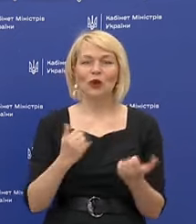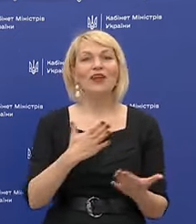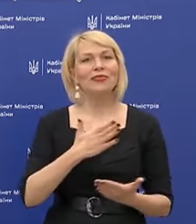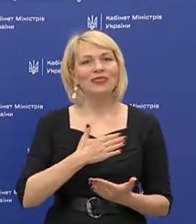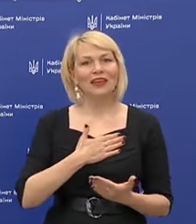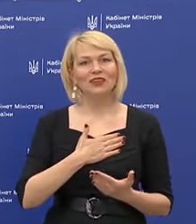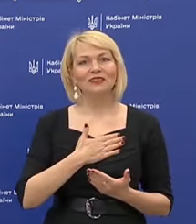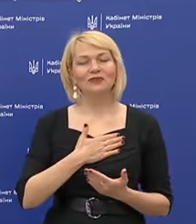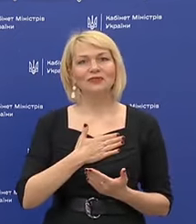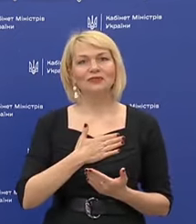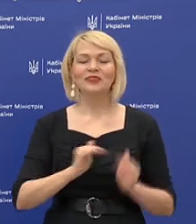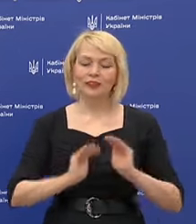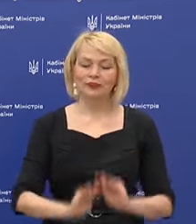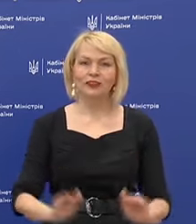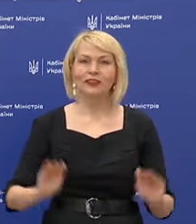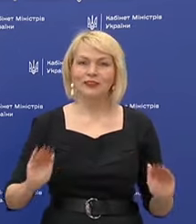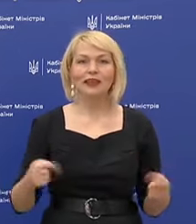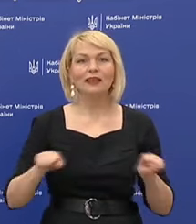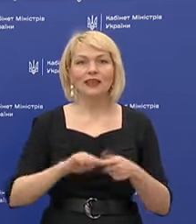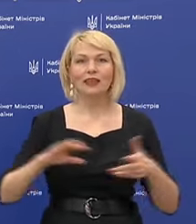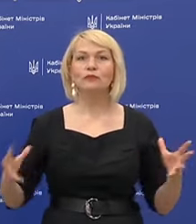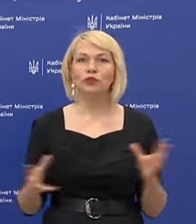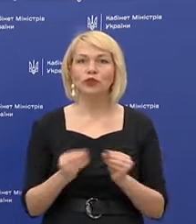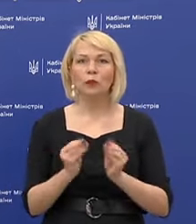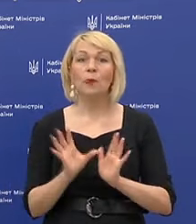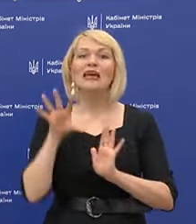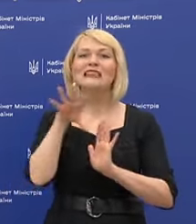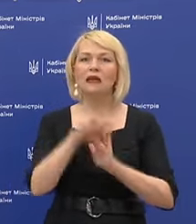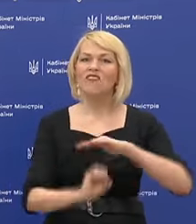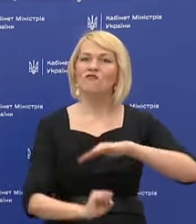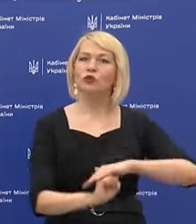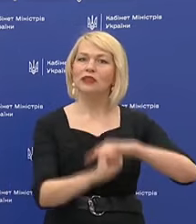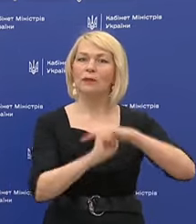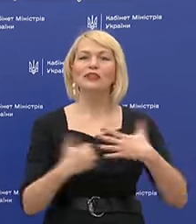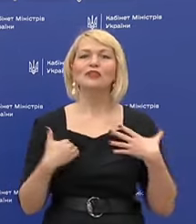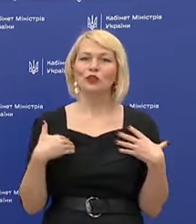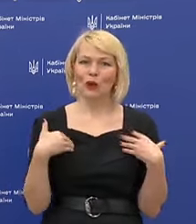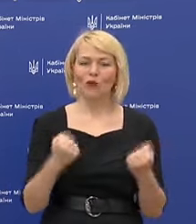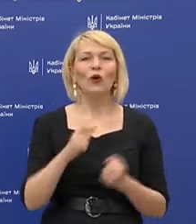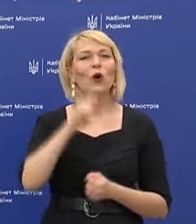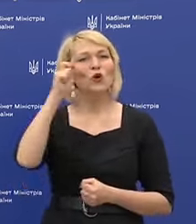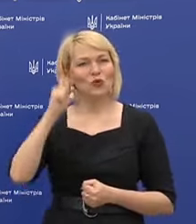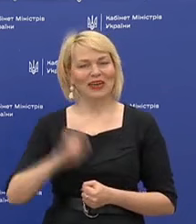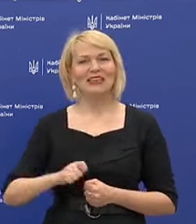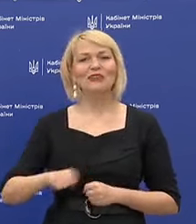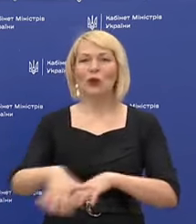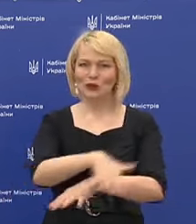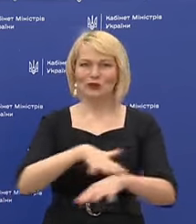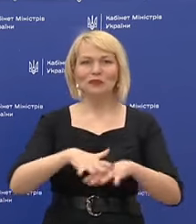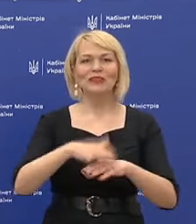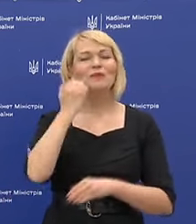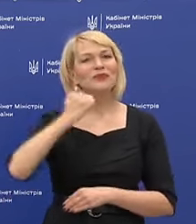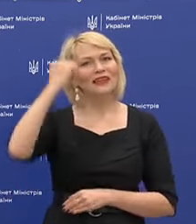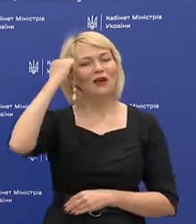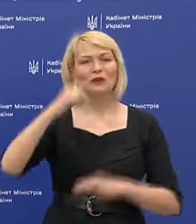наших дітей і таким чином закладати фундамент здорового українського суспільства. Дякую за